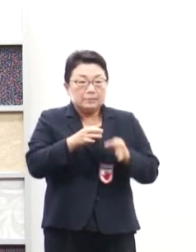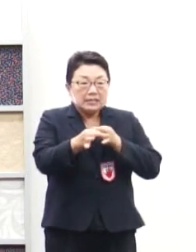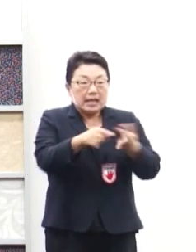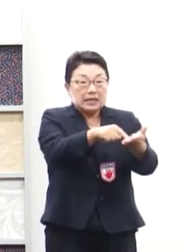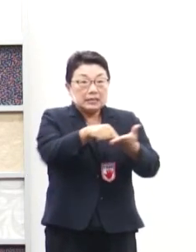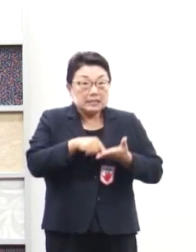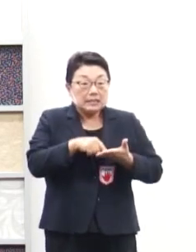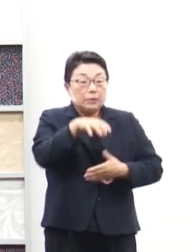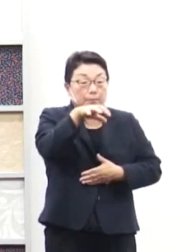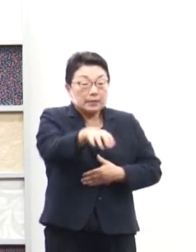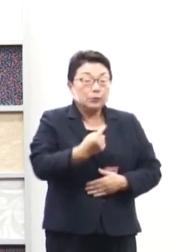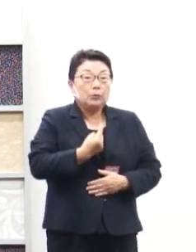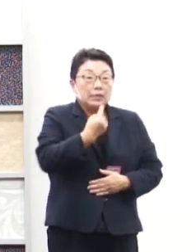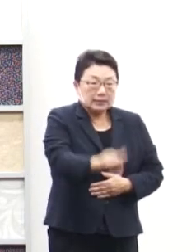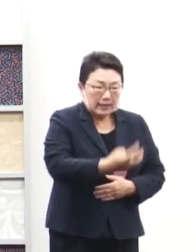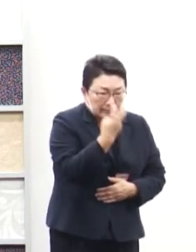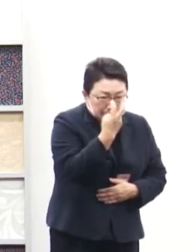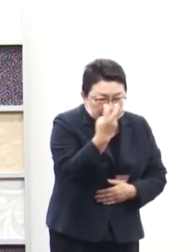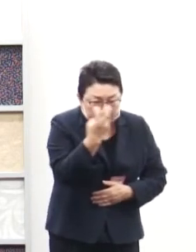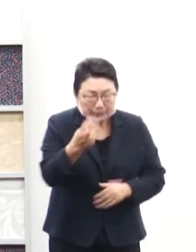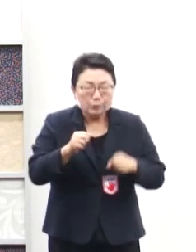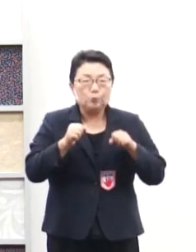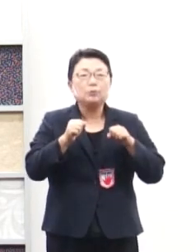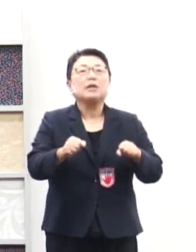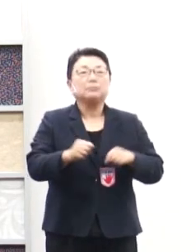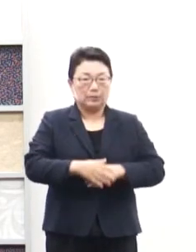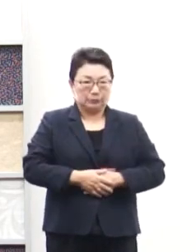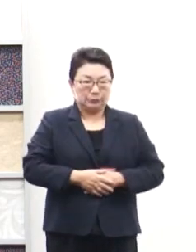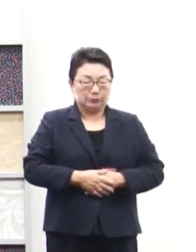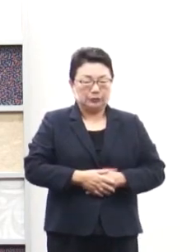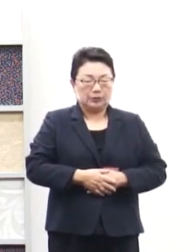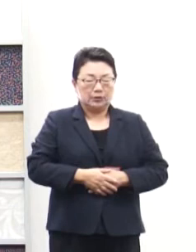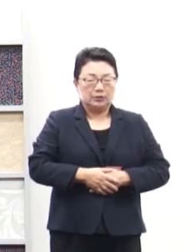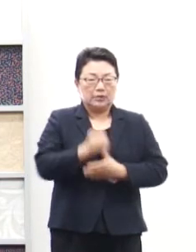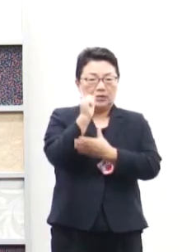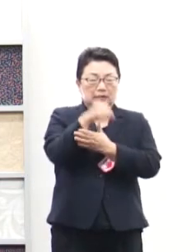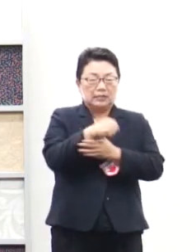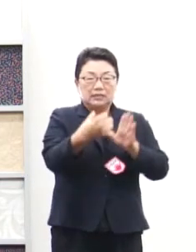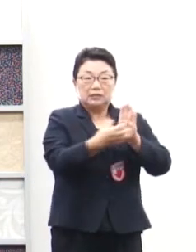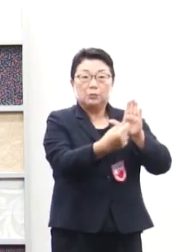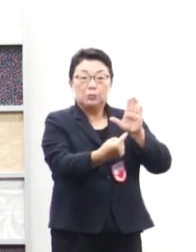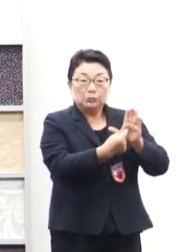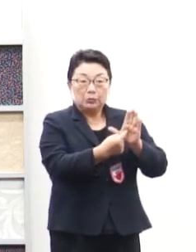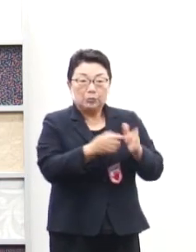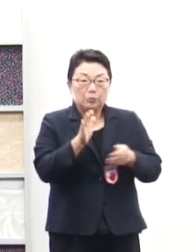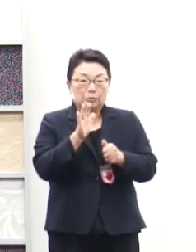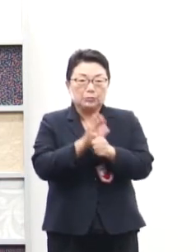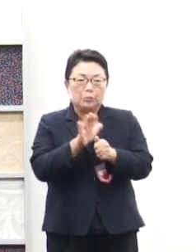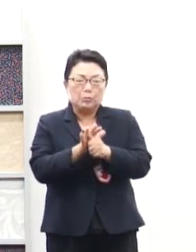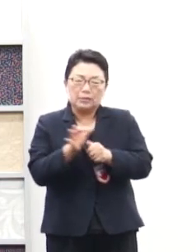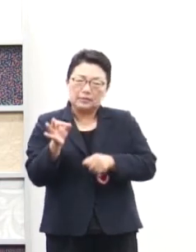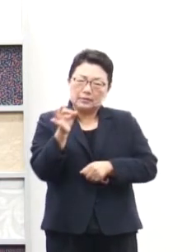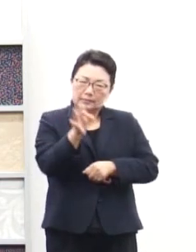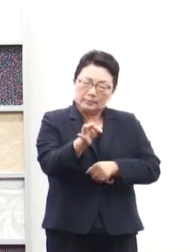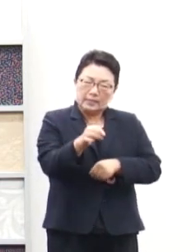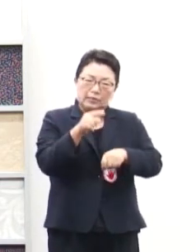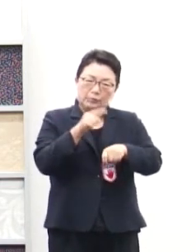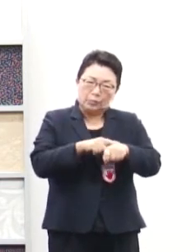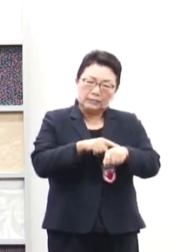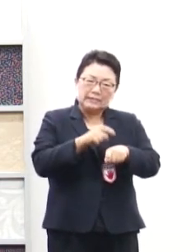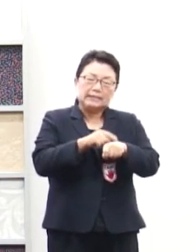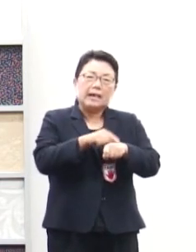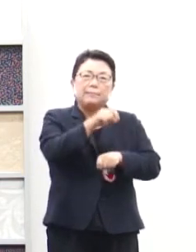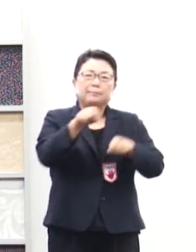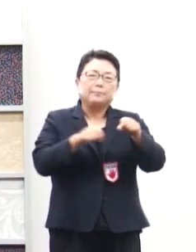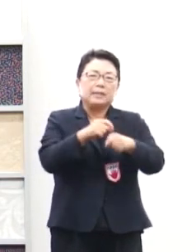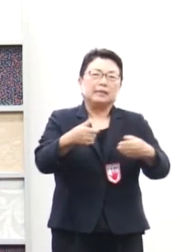を行います。このため認証と、協力金のお支払いまでには、若干の時間がかかります